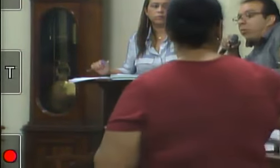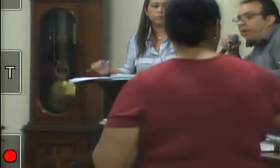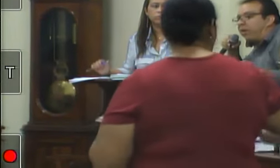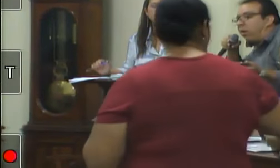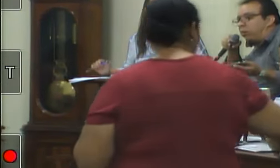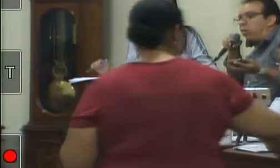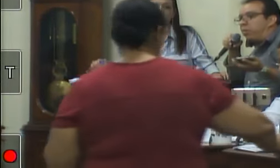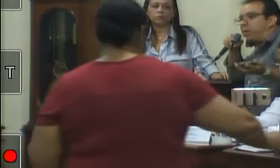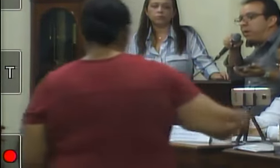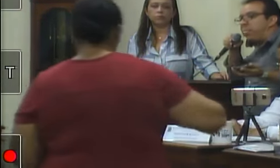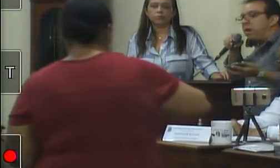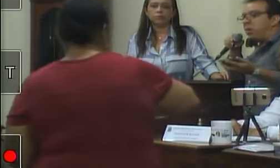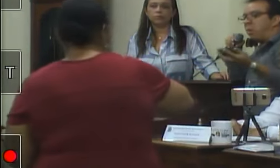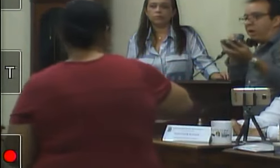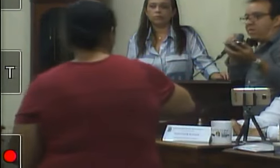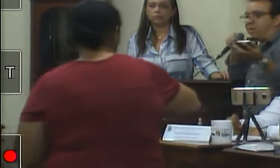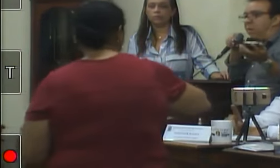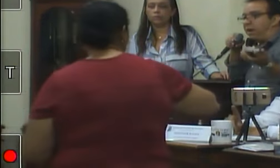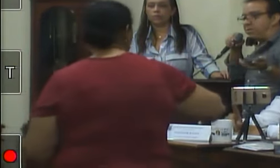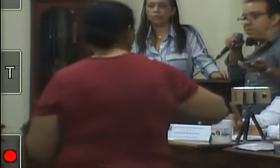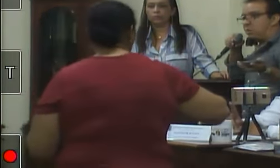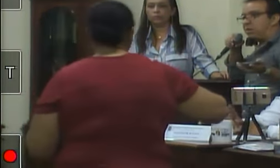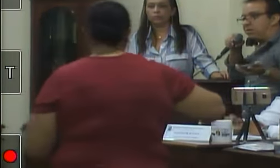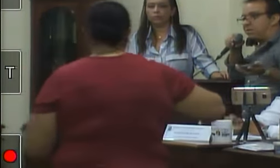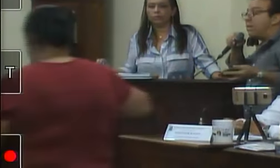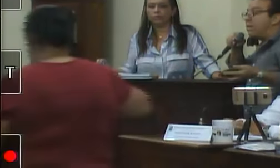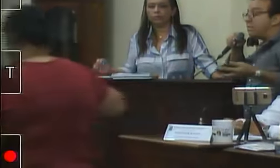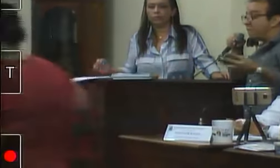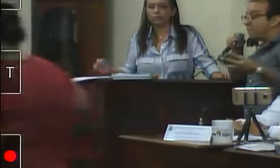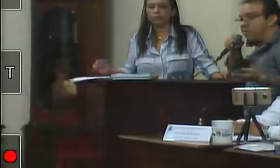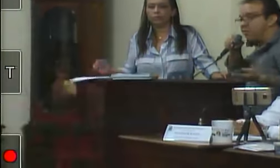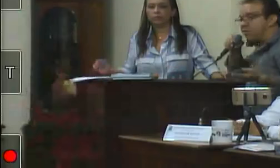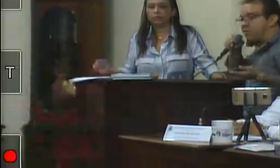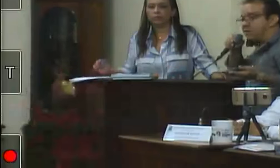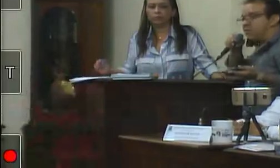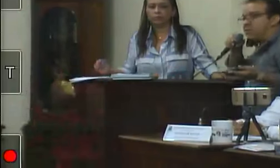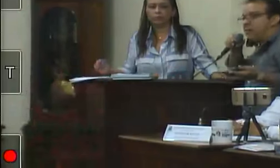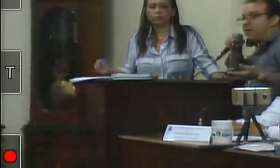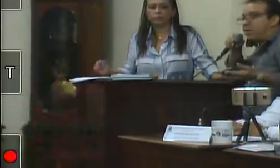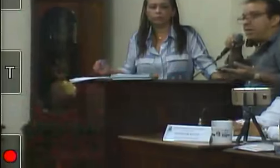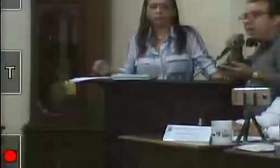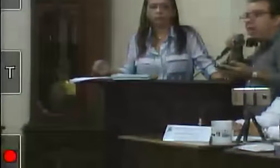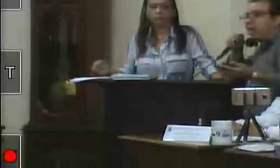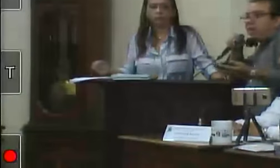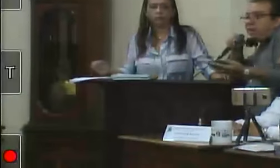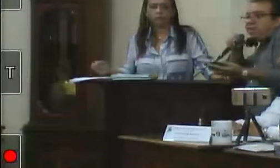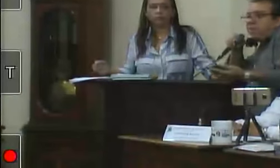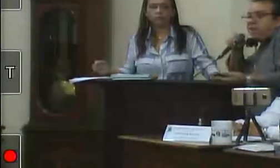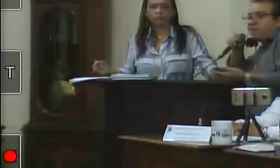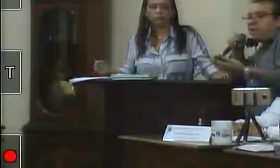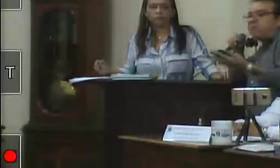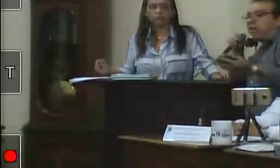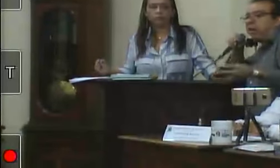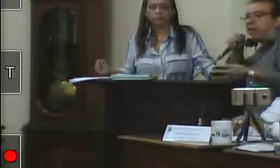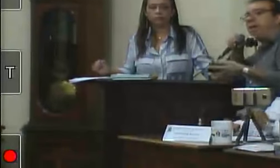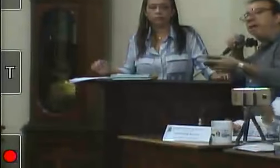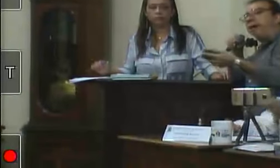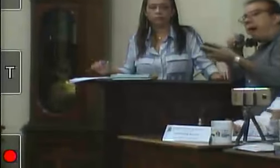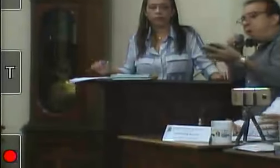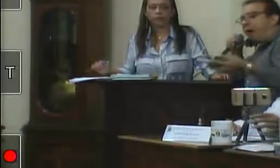muita autonomia com relação a essa situação, sabemos da necessidade e, infelizmente, temos